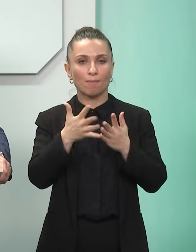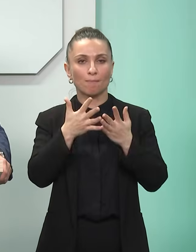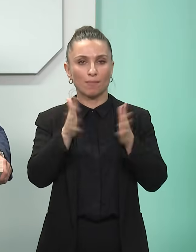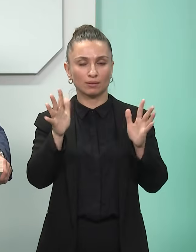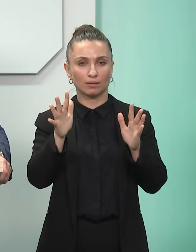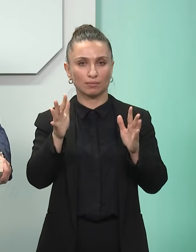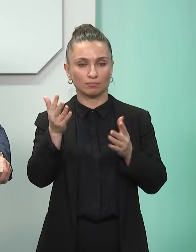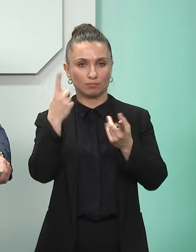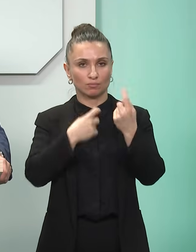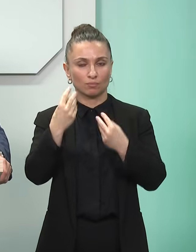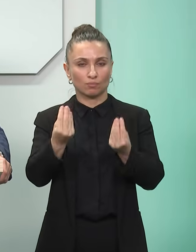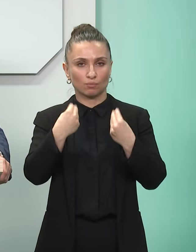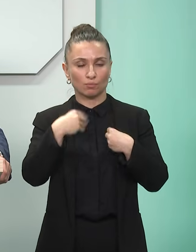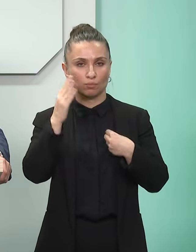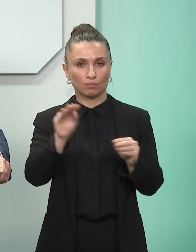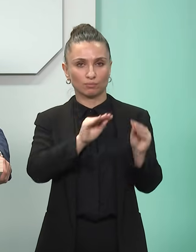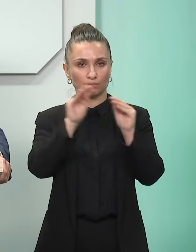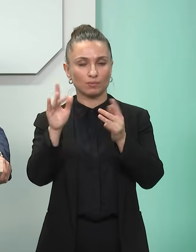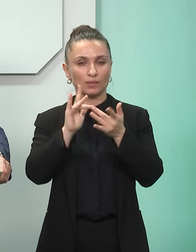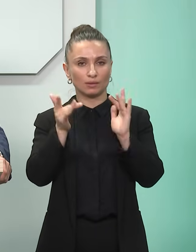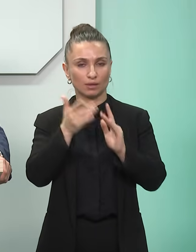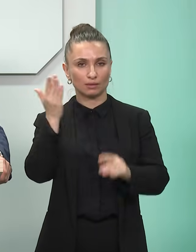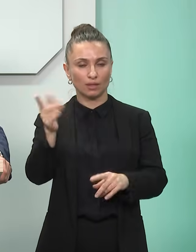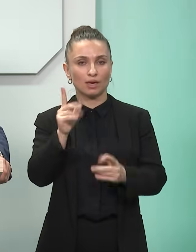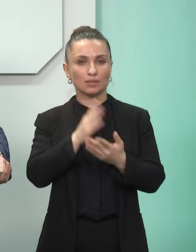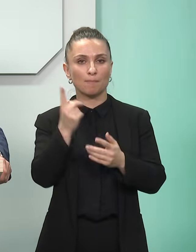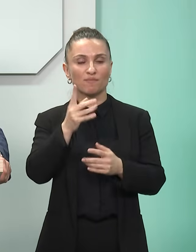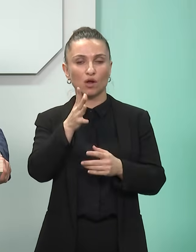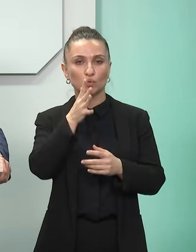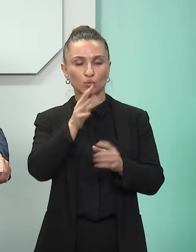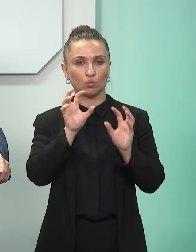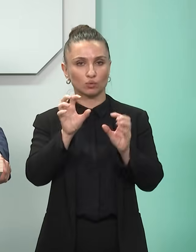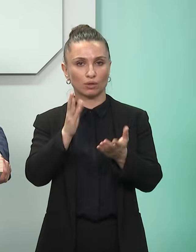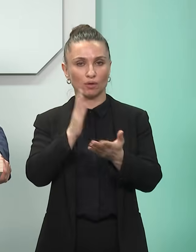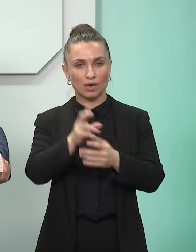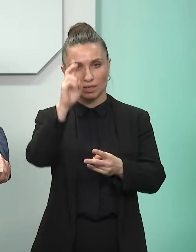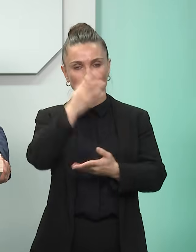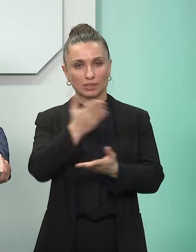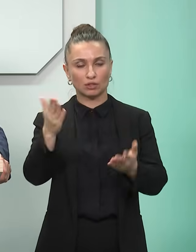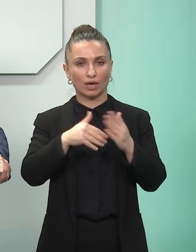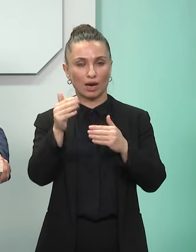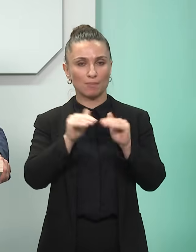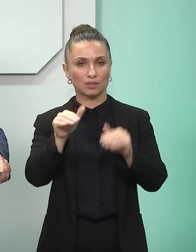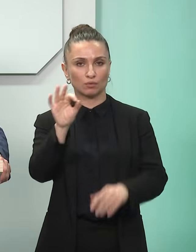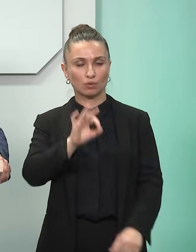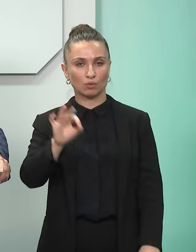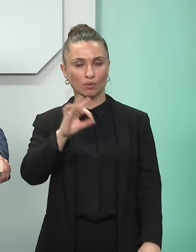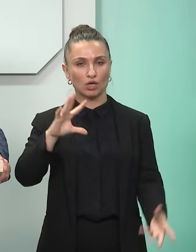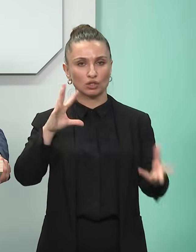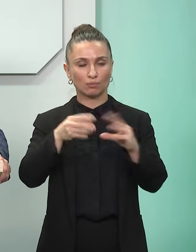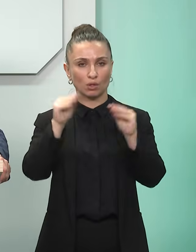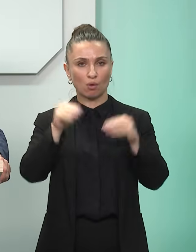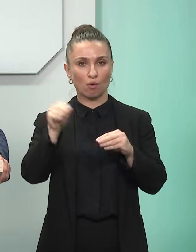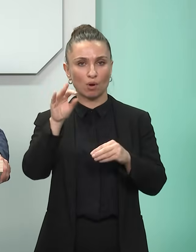უმეტესობა გადმოგზავნისთანავე განთავსებულია, რაც პირველივე წუთიდან უზრუნველყოფდა საჯაროებასა და ხელმისაწვდომობას